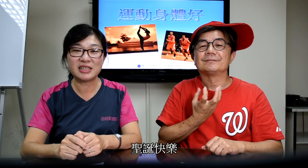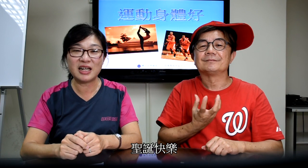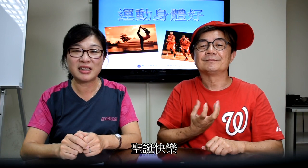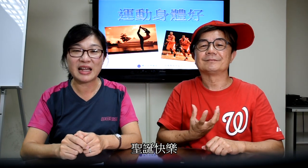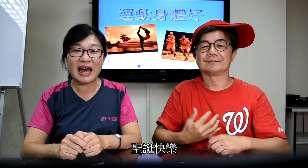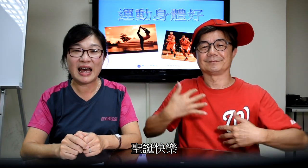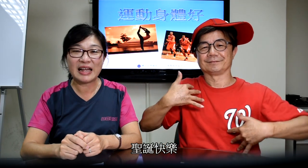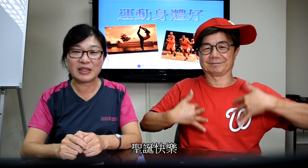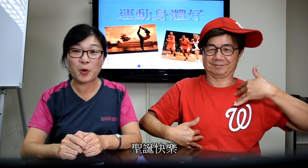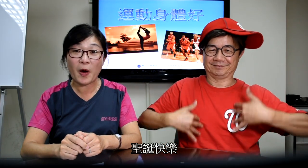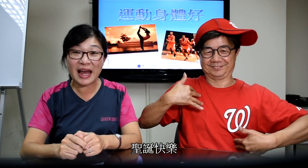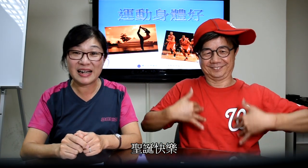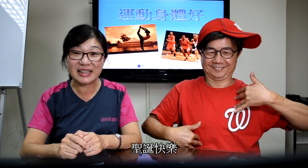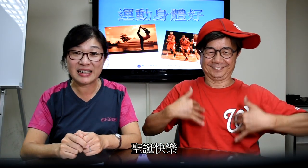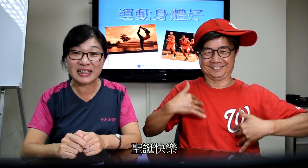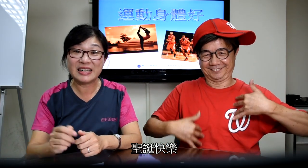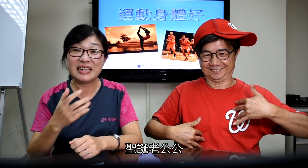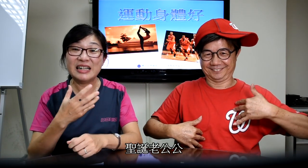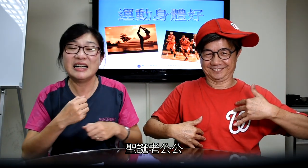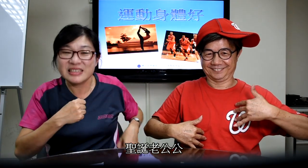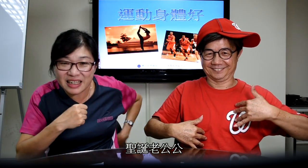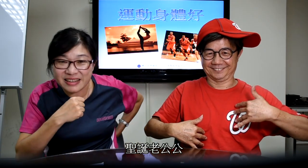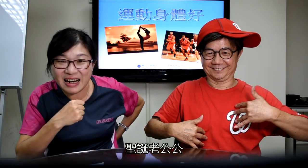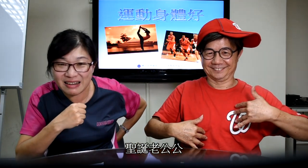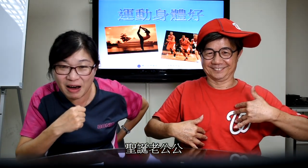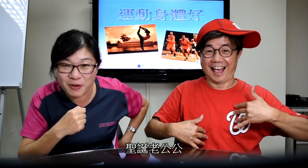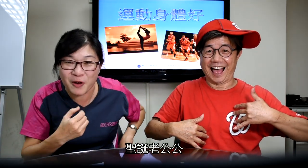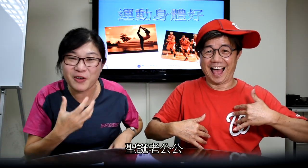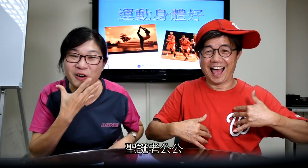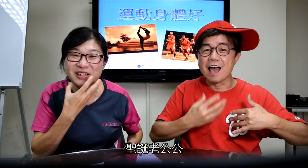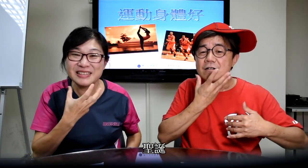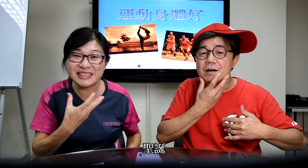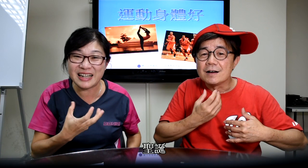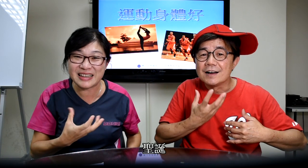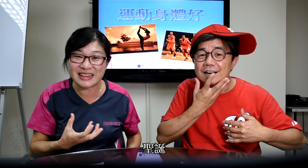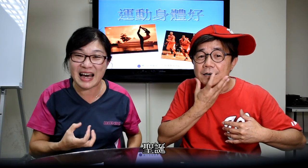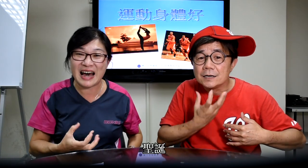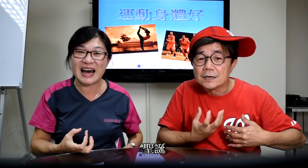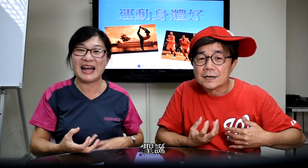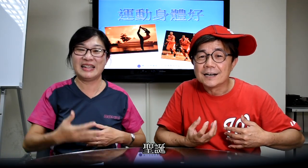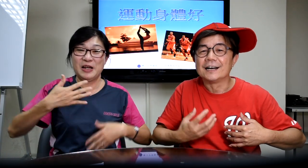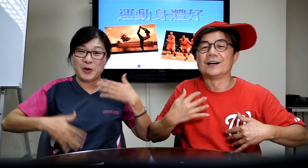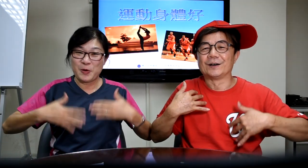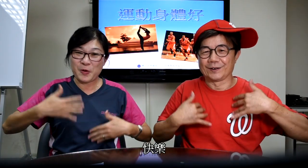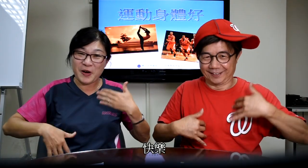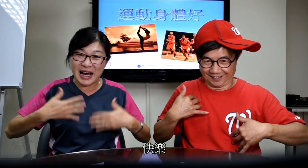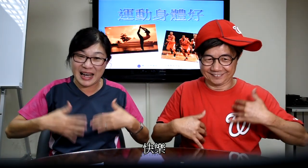圣诞快乐，圣诞老公公，圣诞快